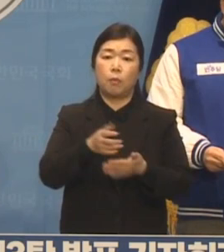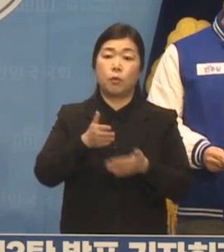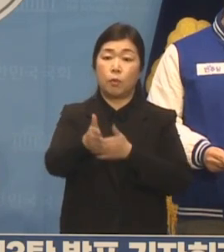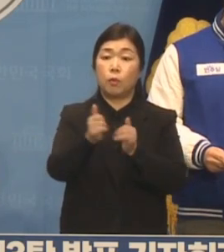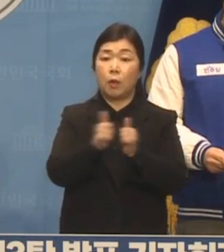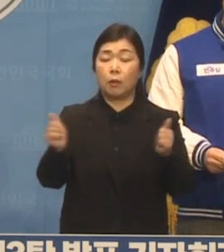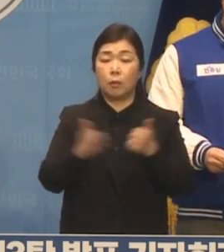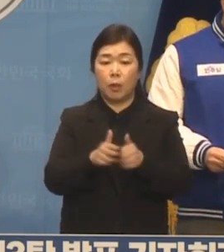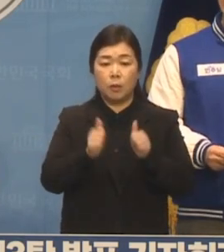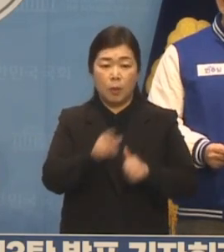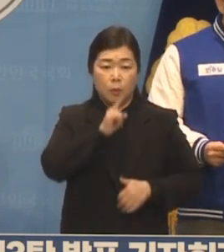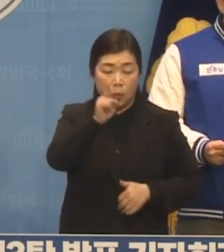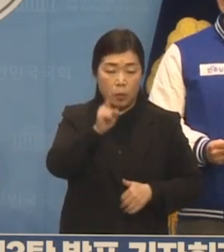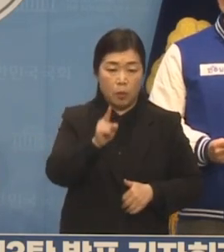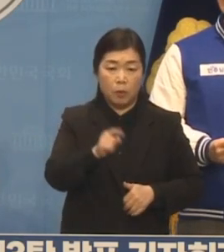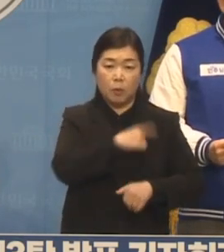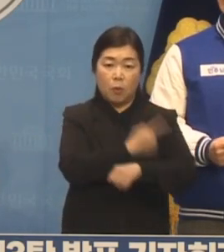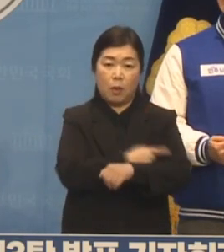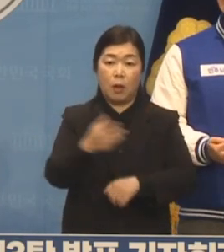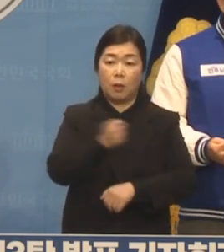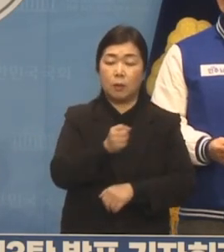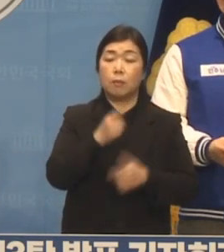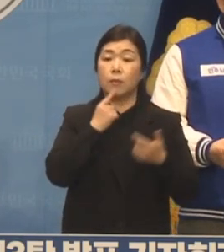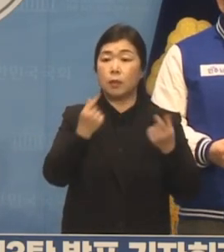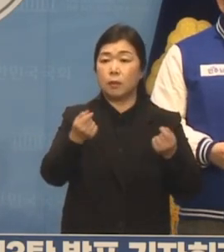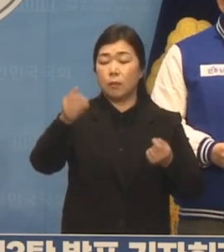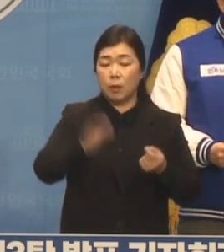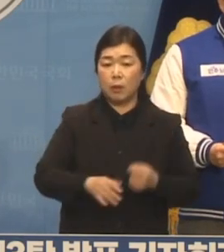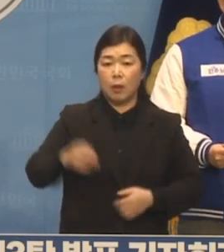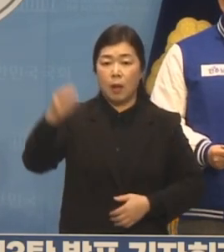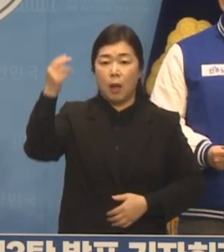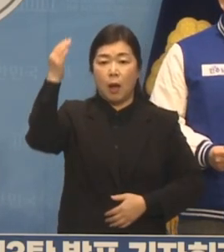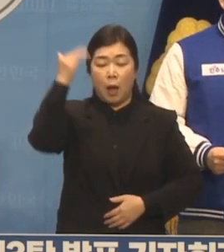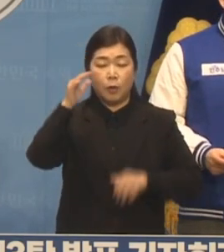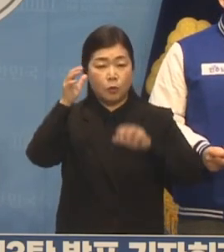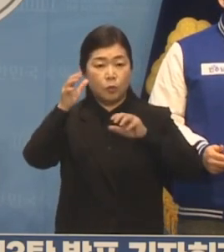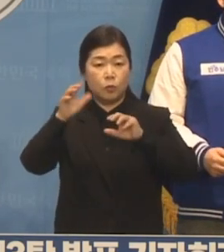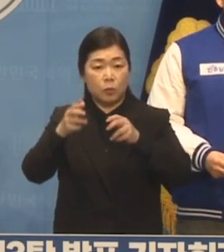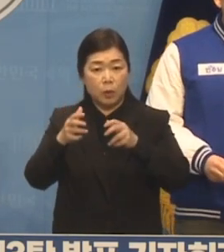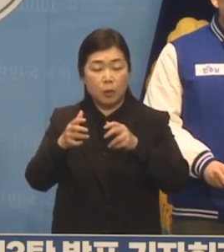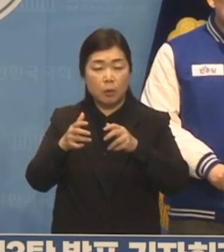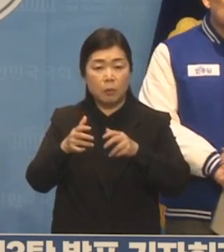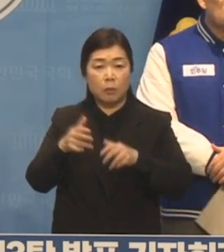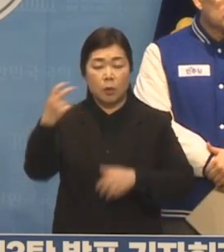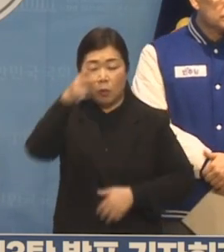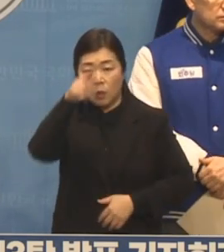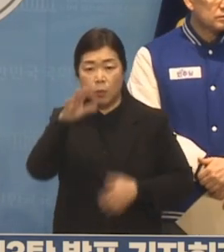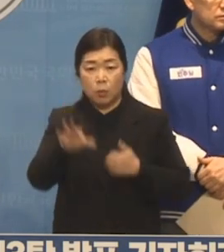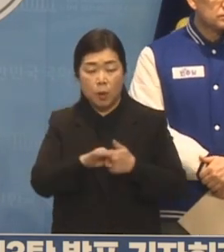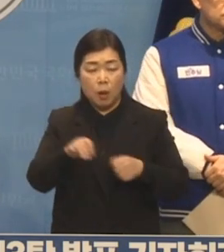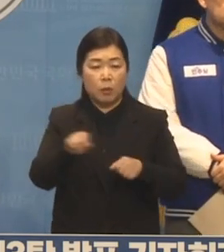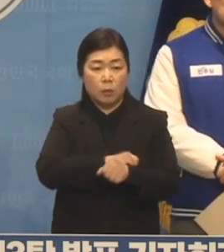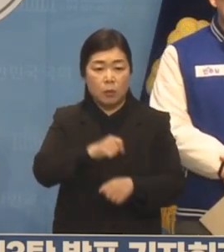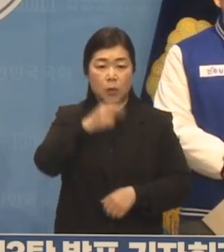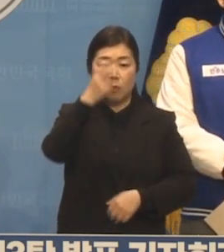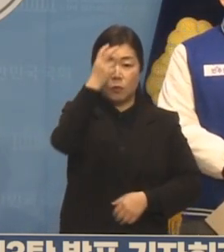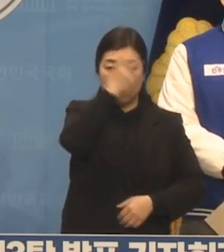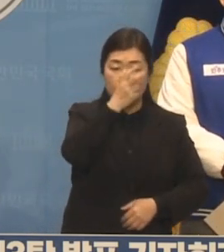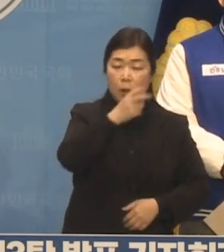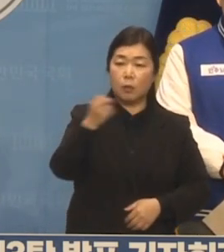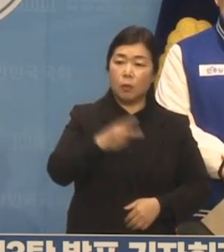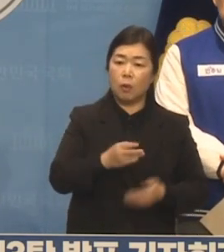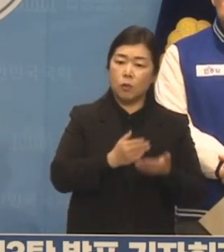공소유지를 담당하는 전문기관이었으나 한국의 검찰은 특수수사 등 전문 수사